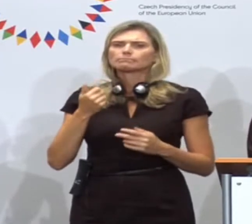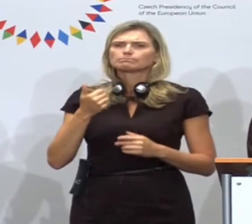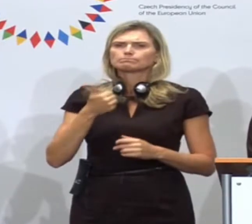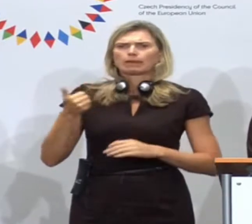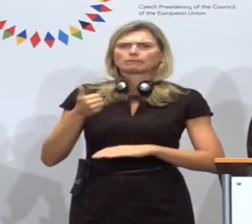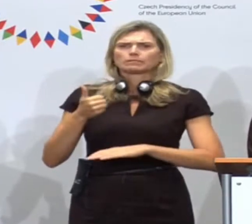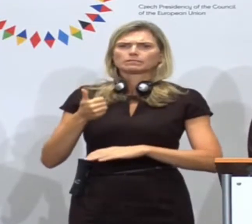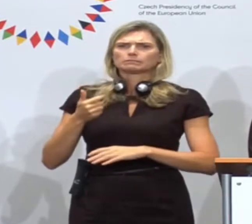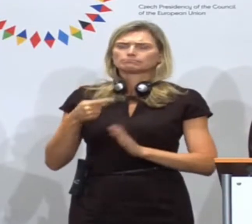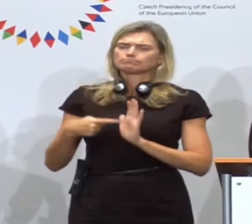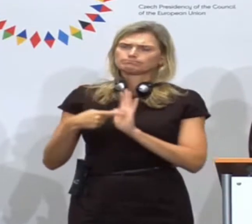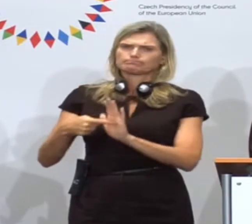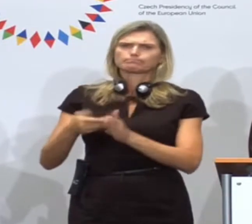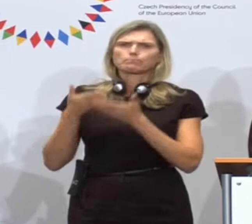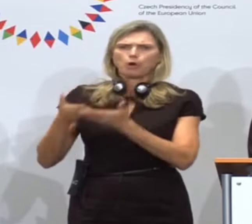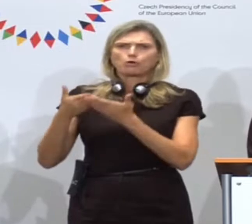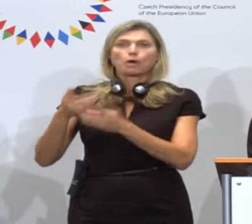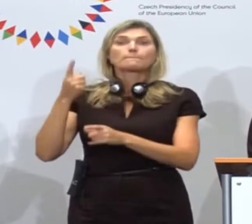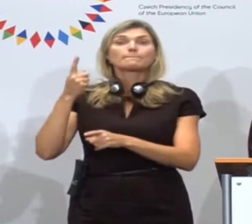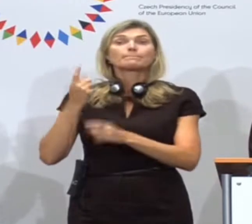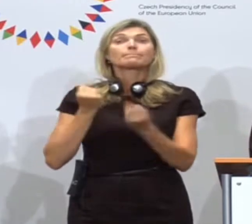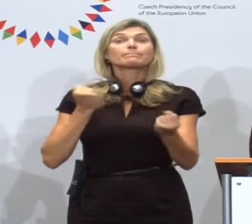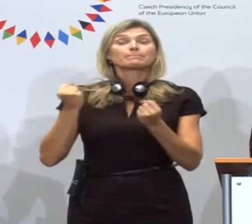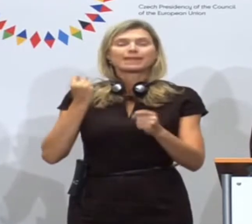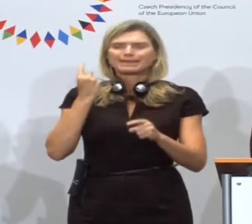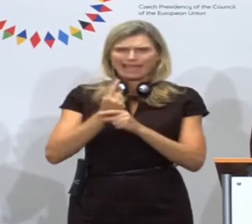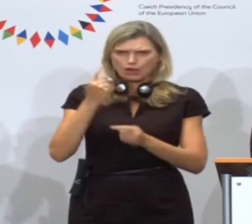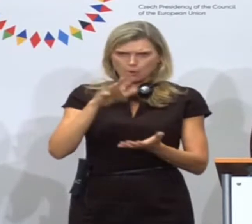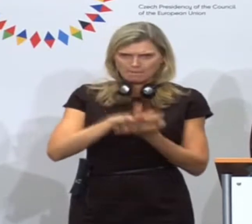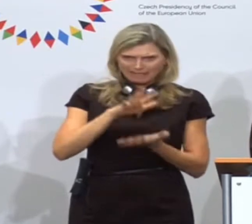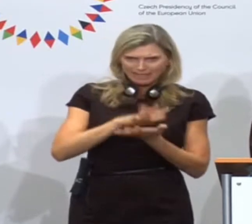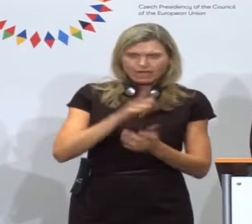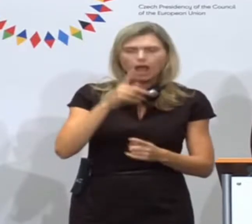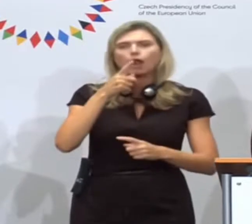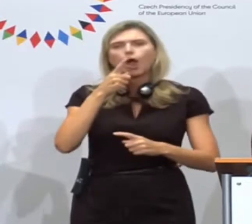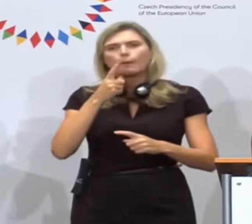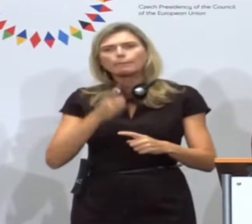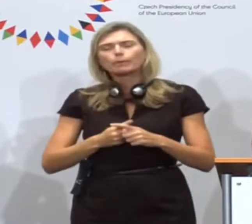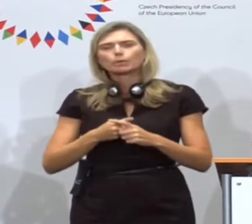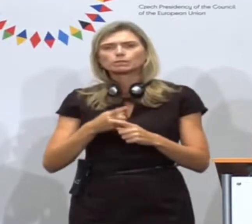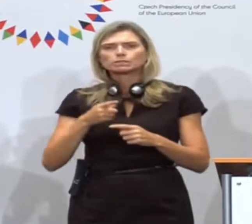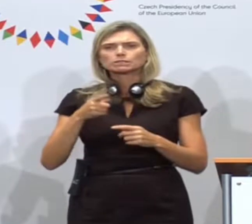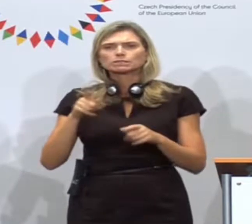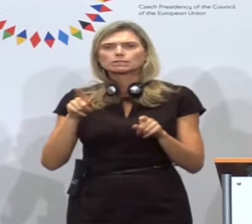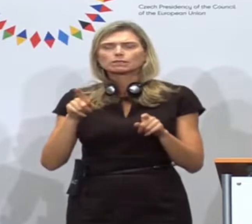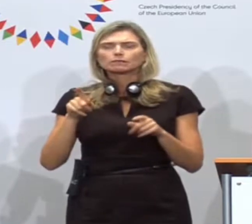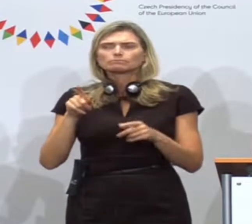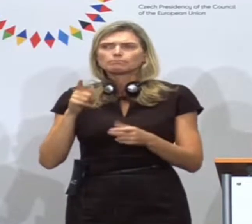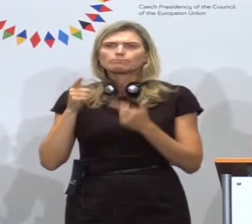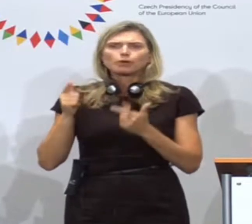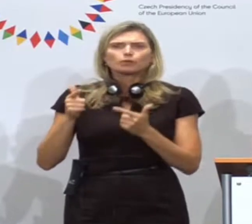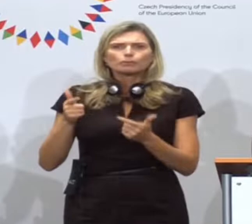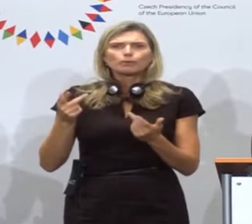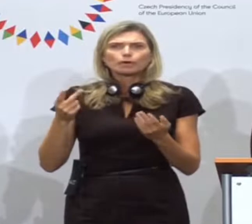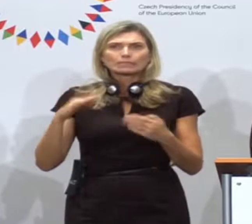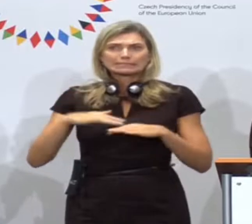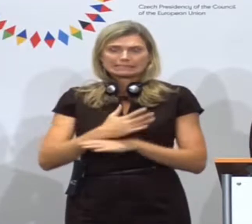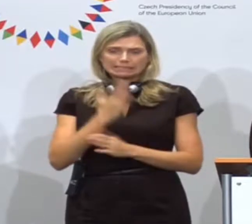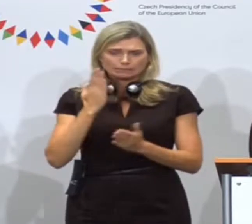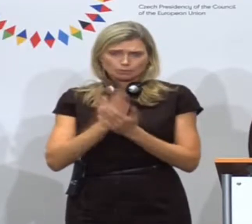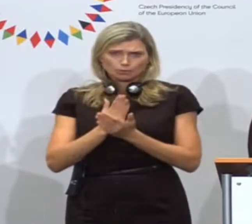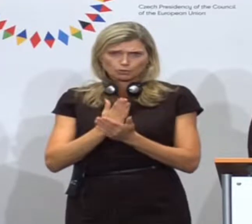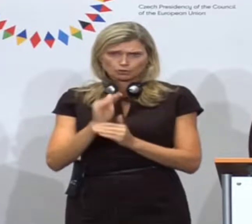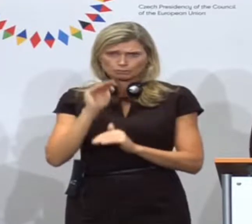a to nejenom na úrovni materiální pomoci, ale i vlastně na úrovni toho, že už více než